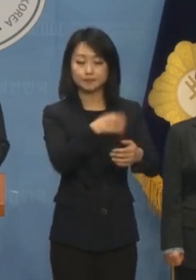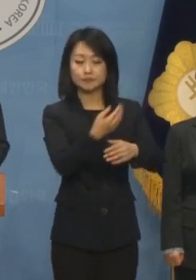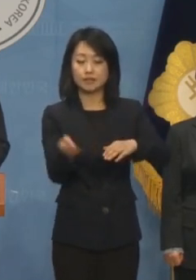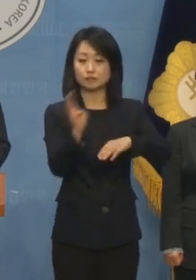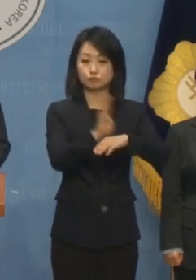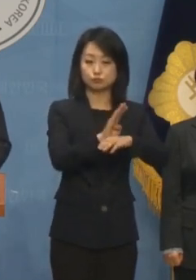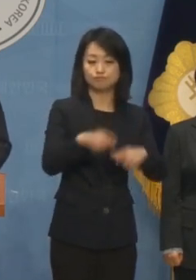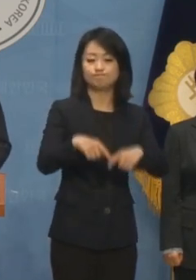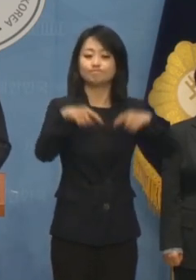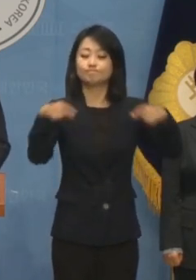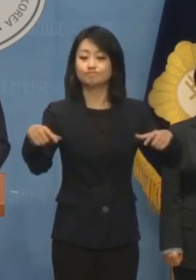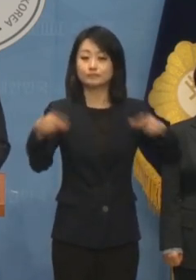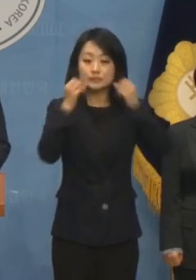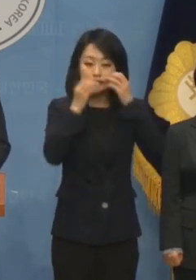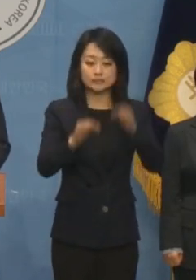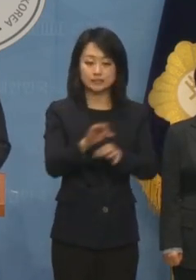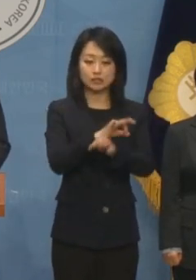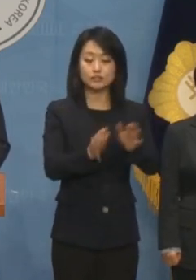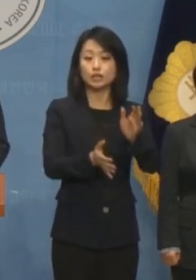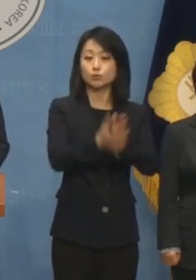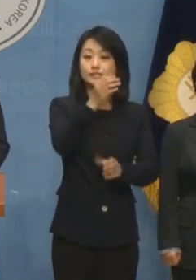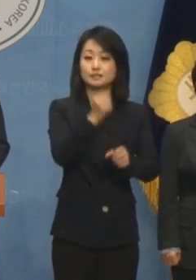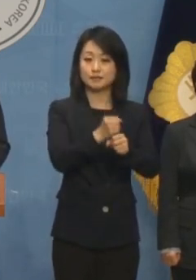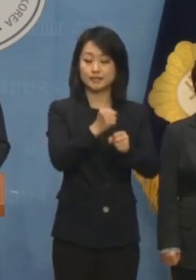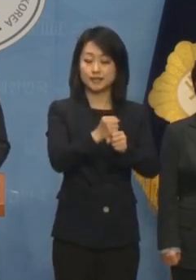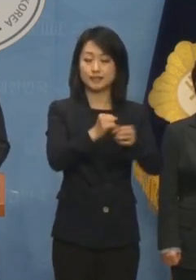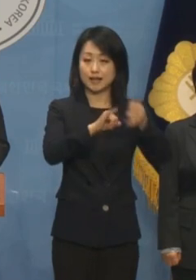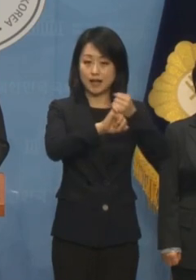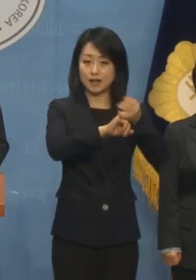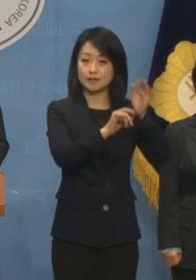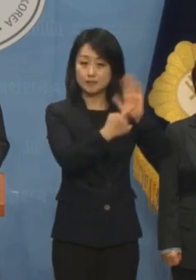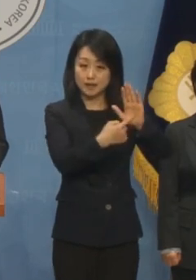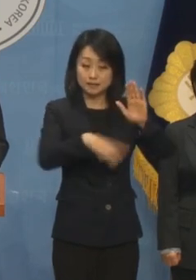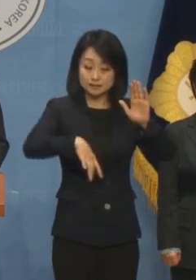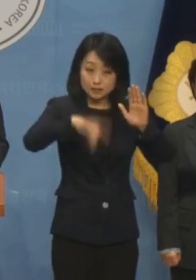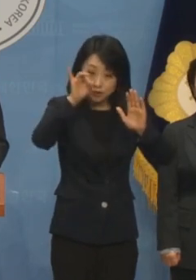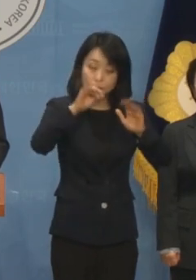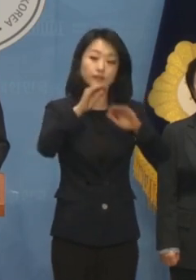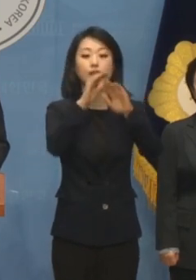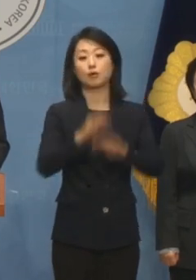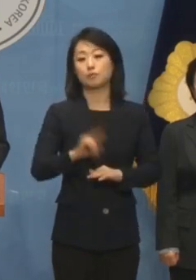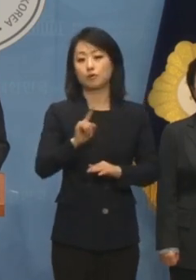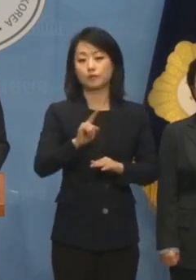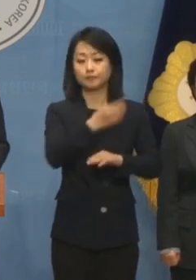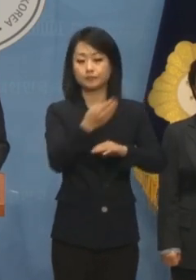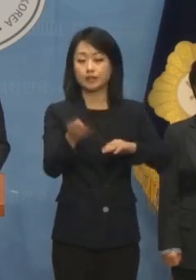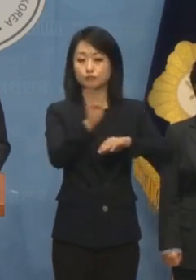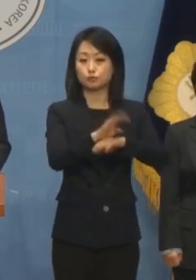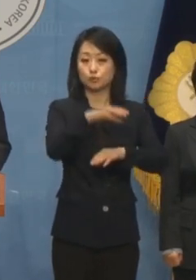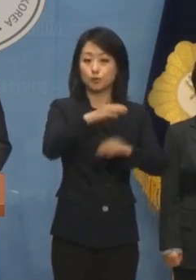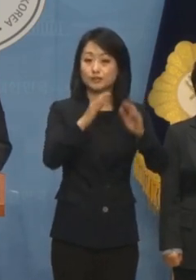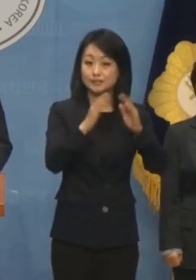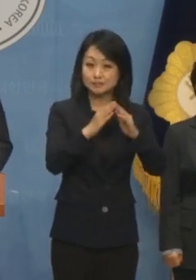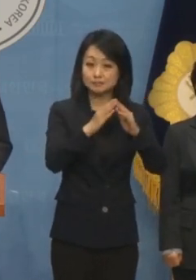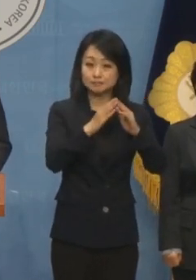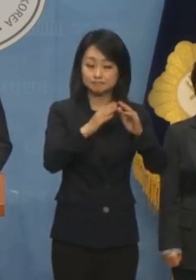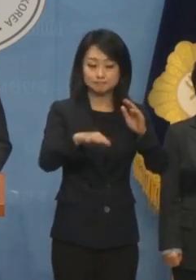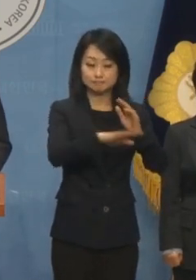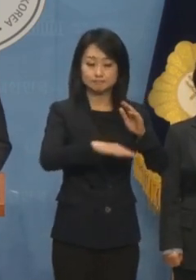전성시대 신경제도시를 만들겠다는 구상입니다. 그 첫 번째 내용이 강북권의 주거지에 대한